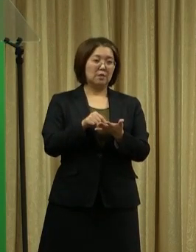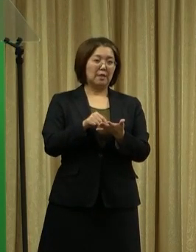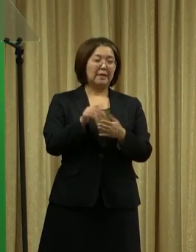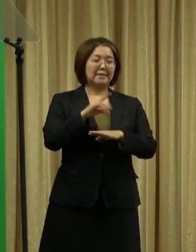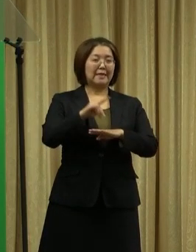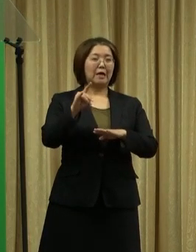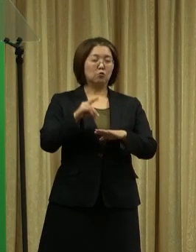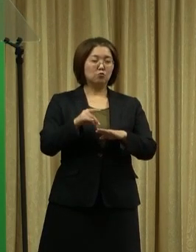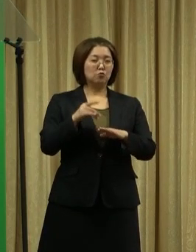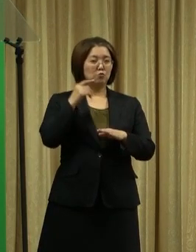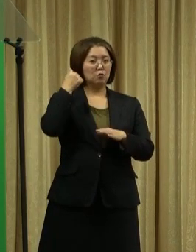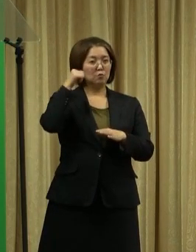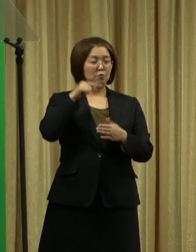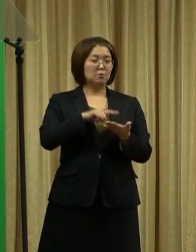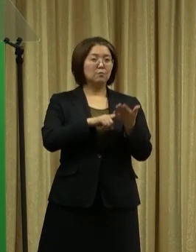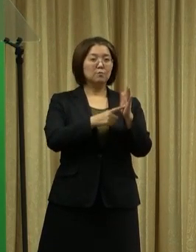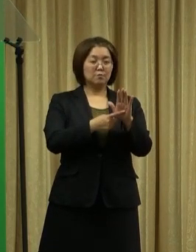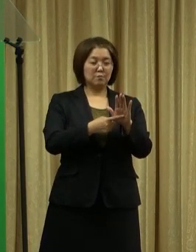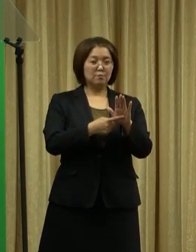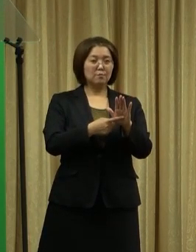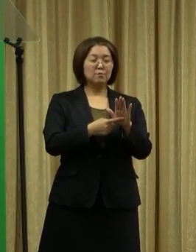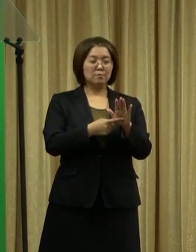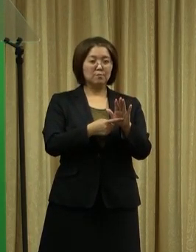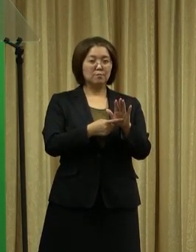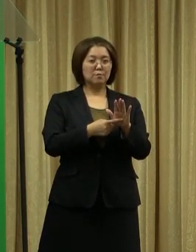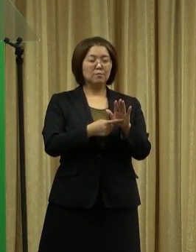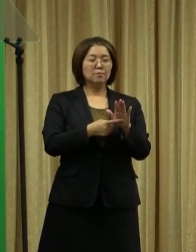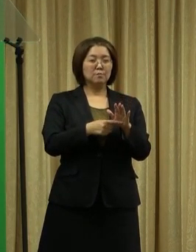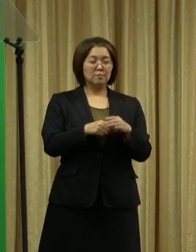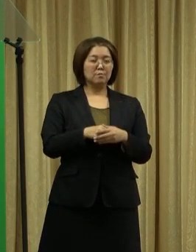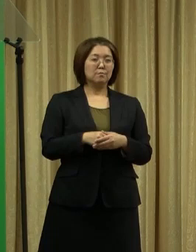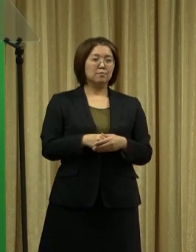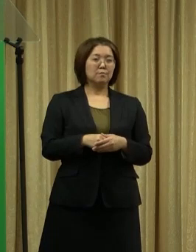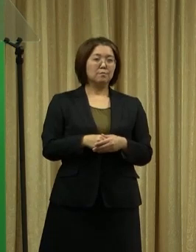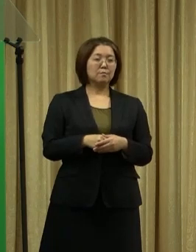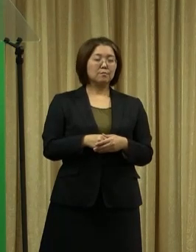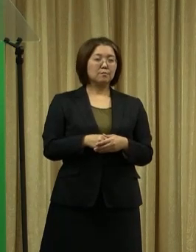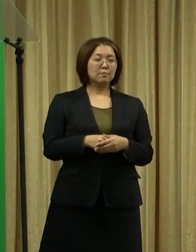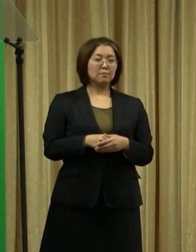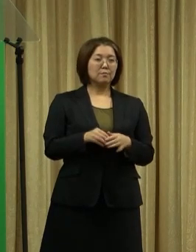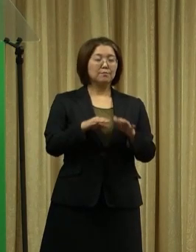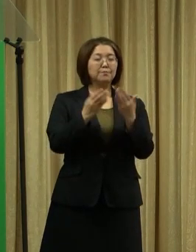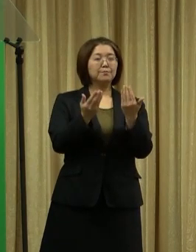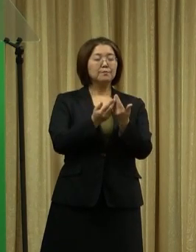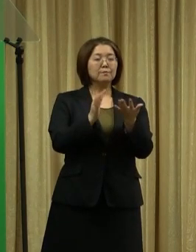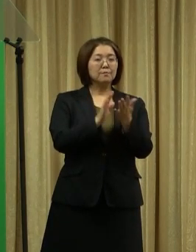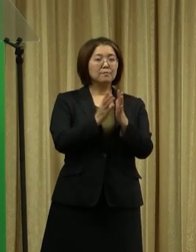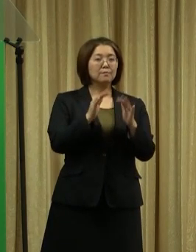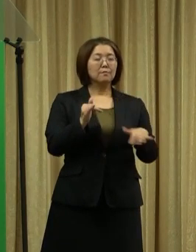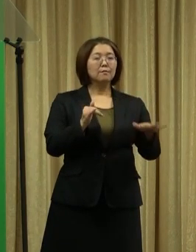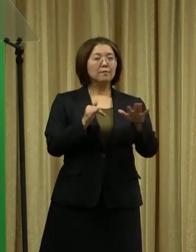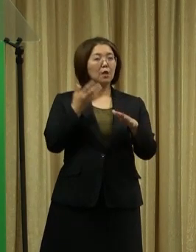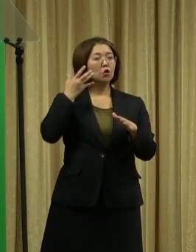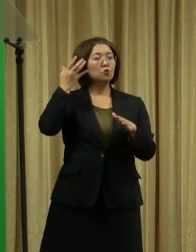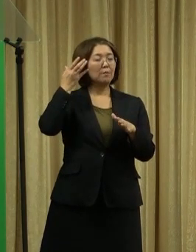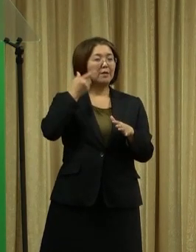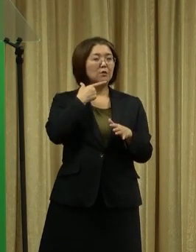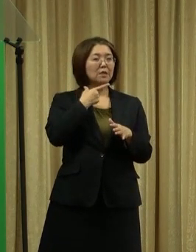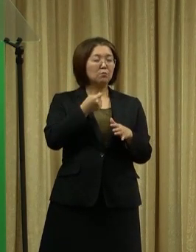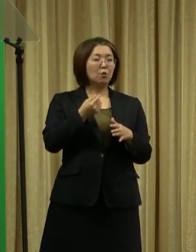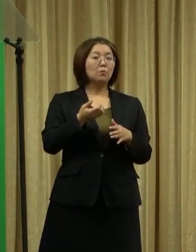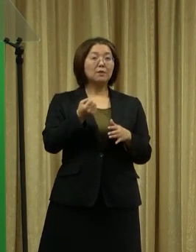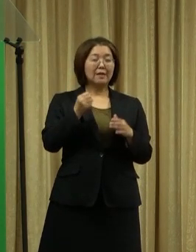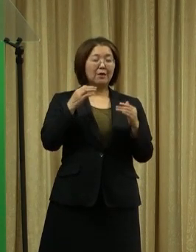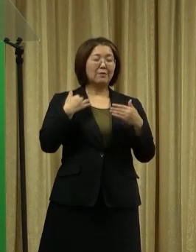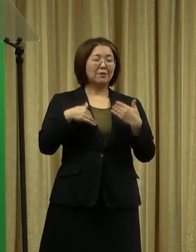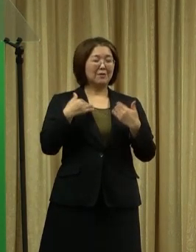立案した施策のパッケージに取り組んだところでございます。全ての県民が夢と希望を持ち、ワクワクすることがたく